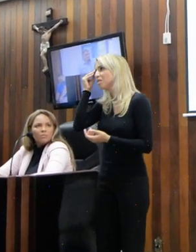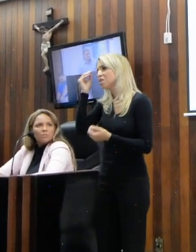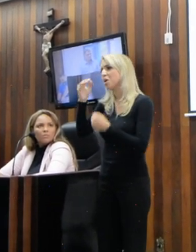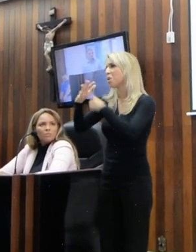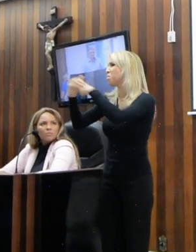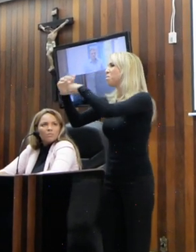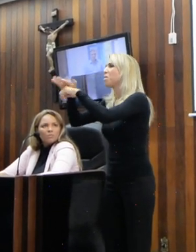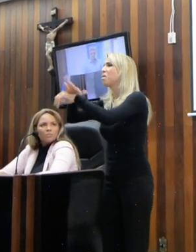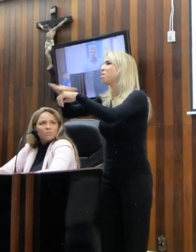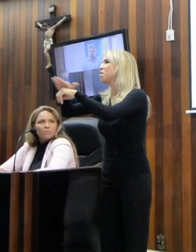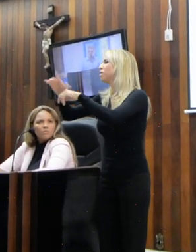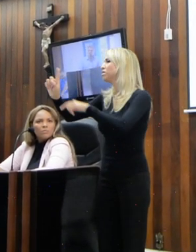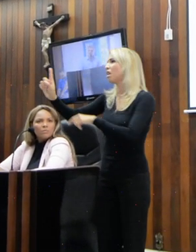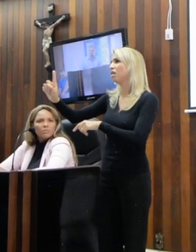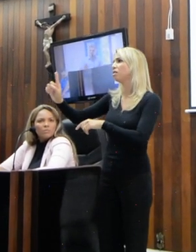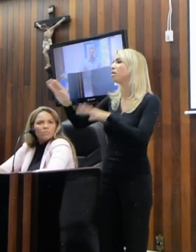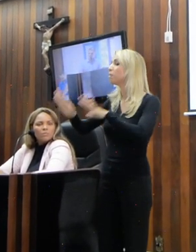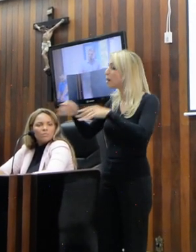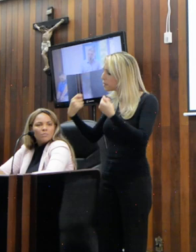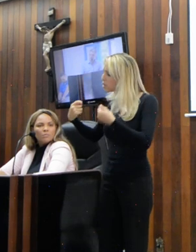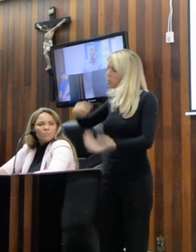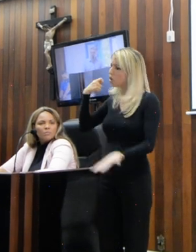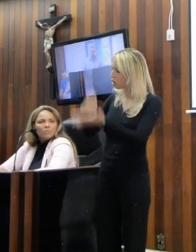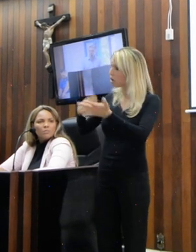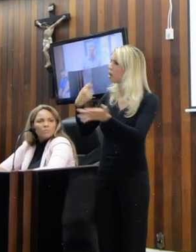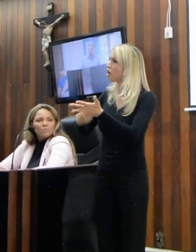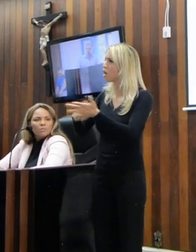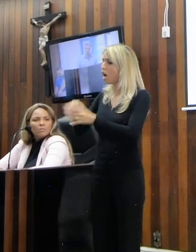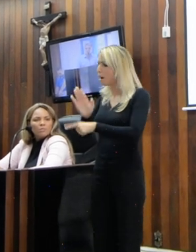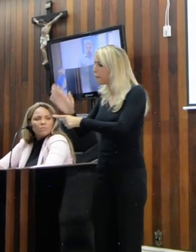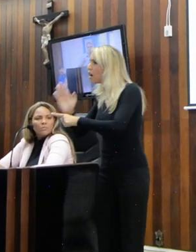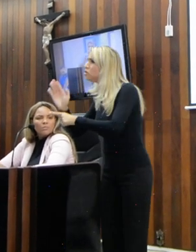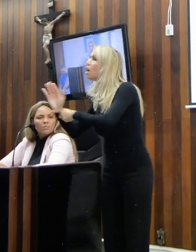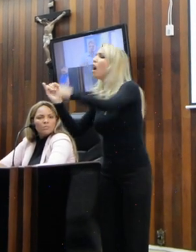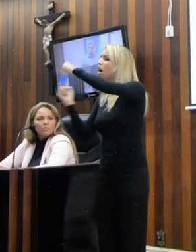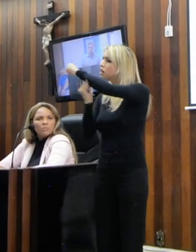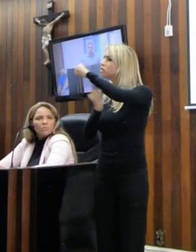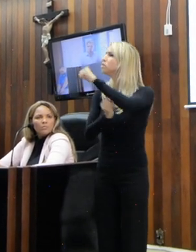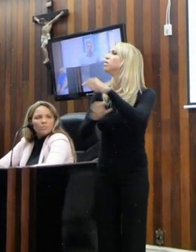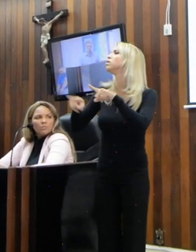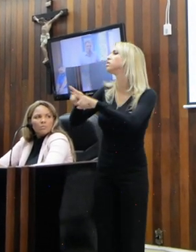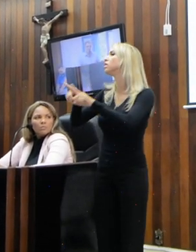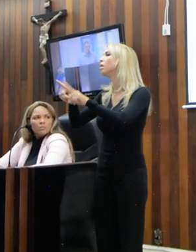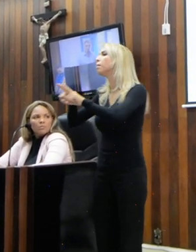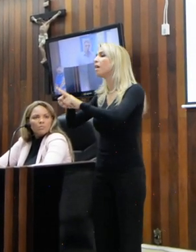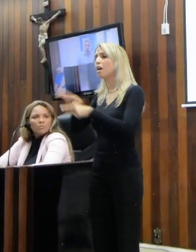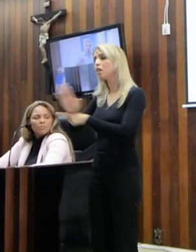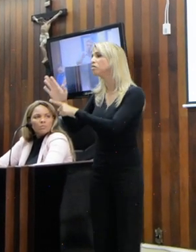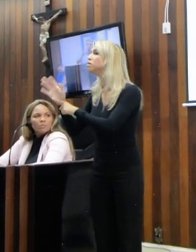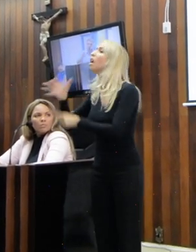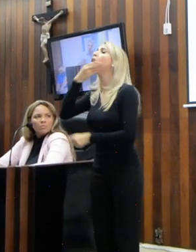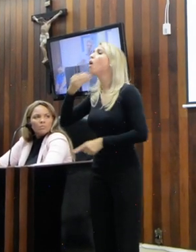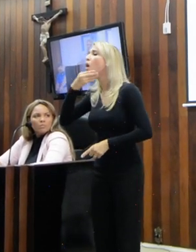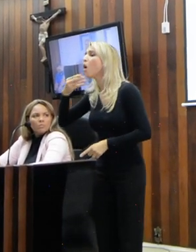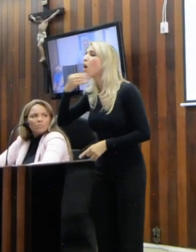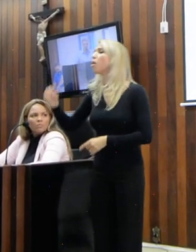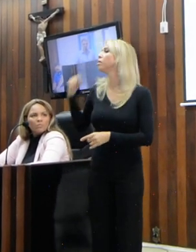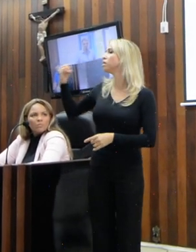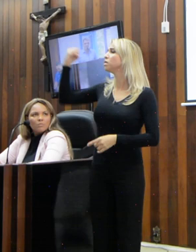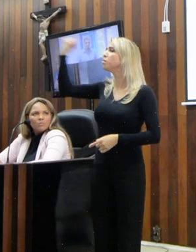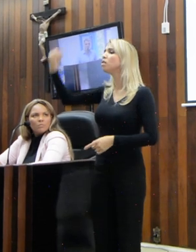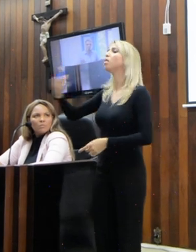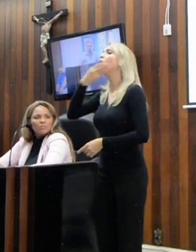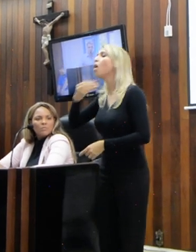isso. A favor das instituições, a favor dos homens públicos, a favor dos homens de bem,